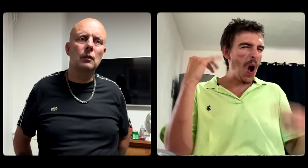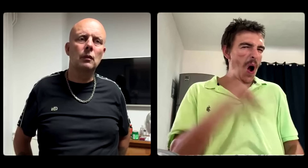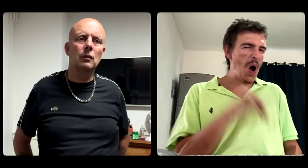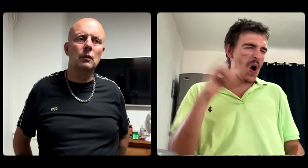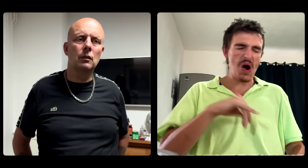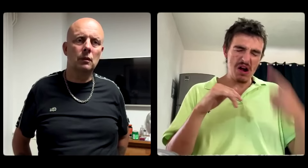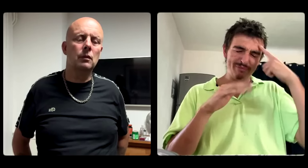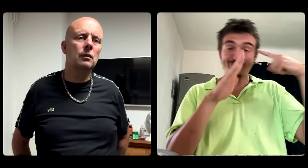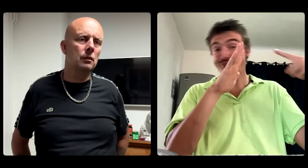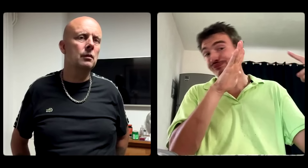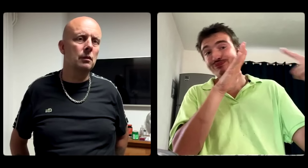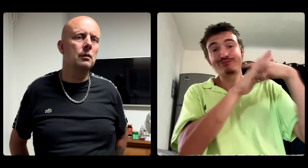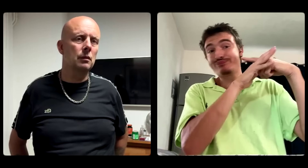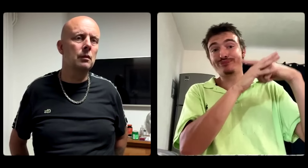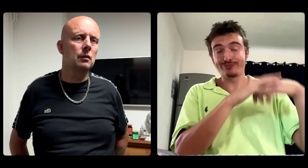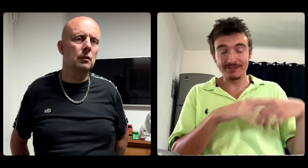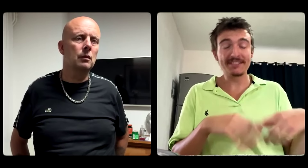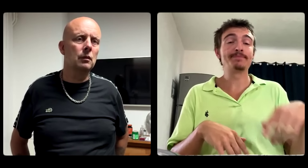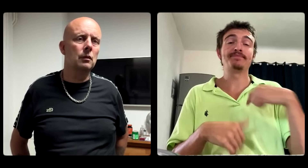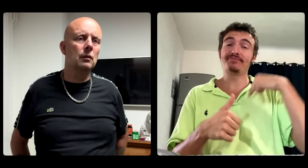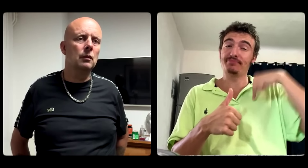Je hebt het toch echt gedaan?